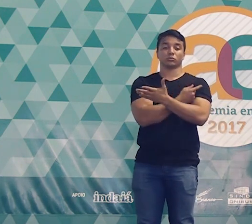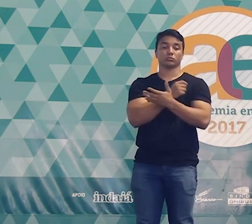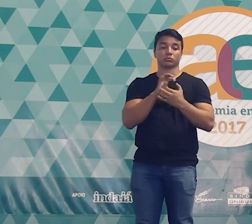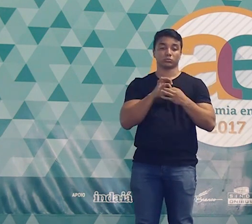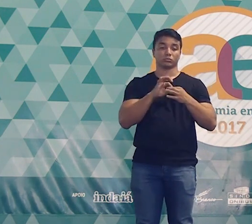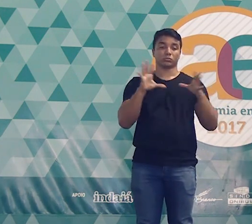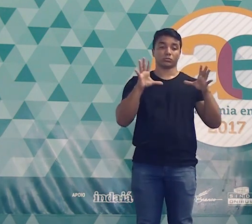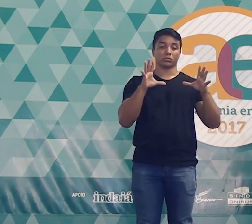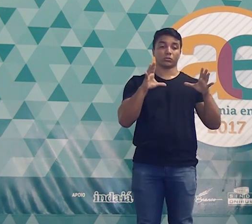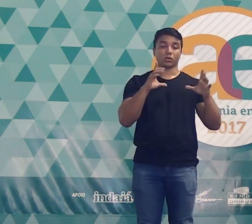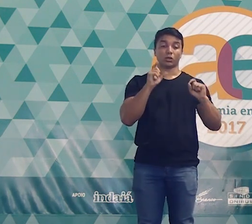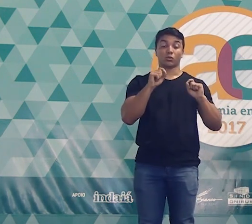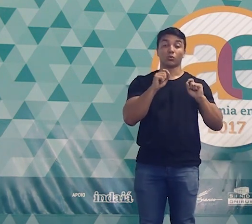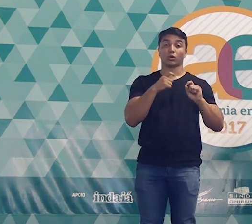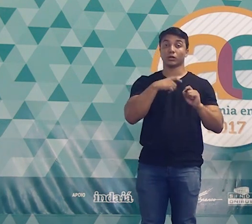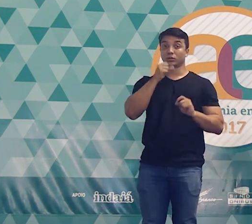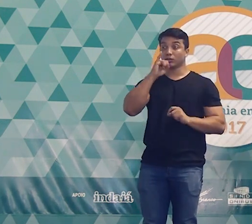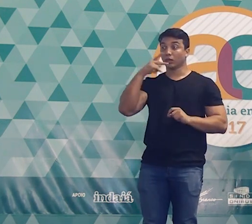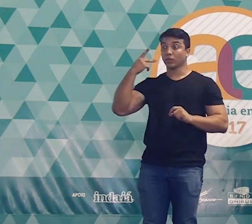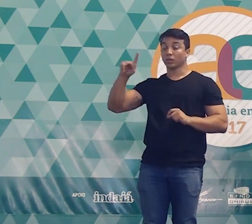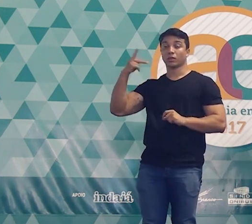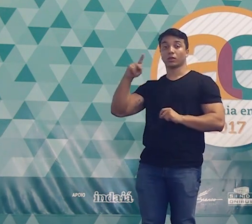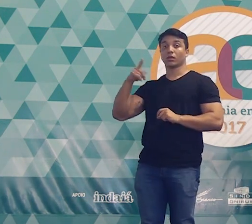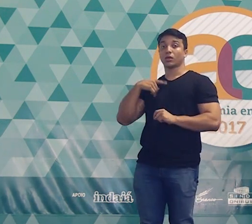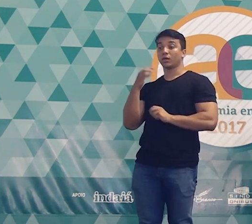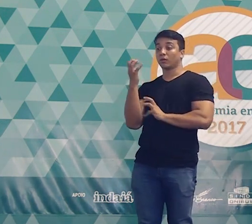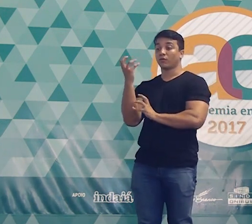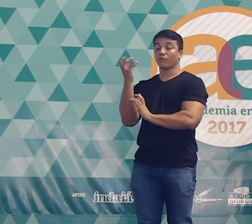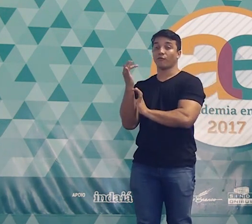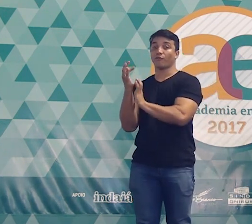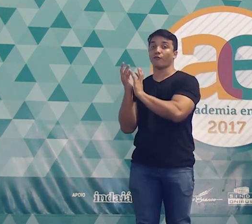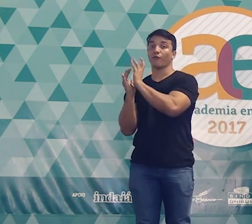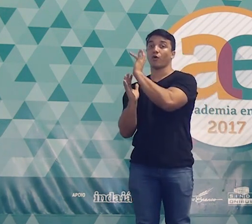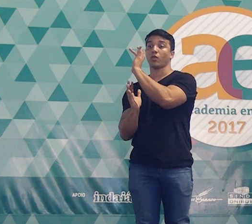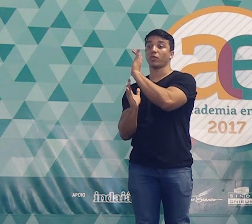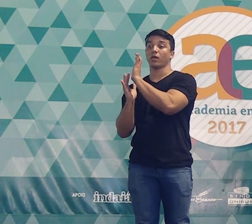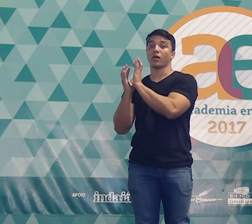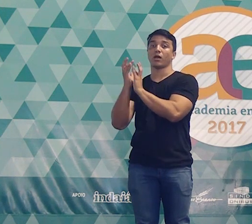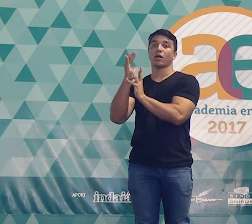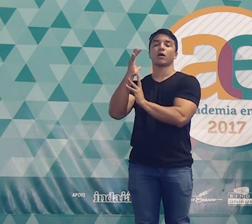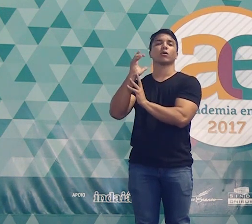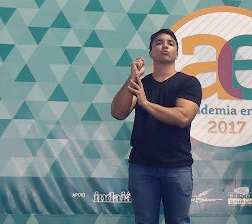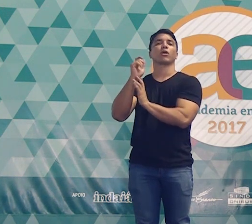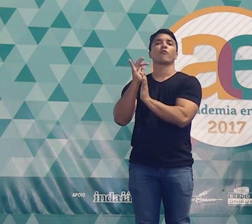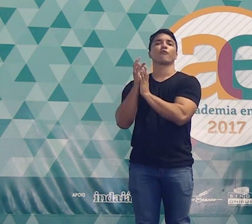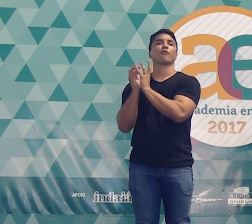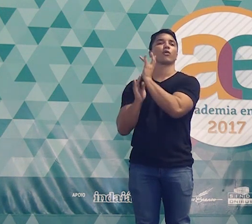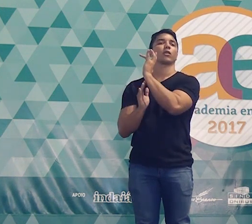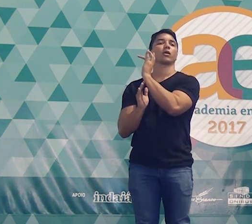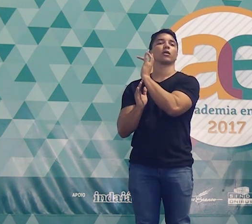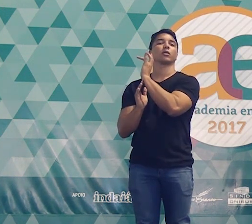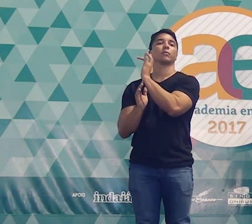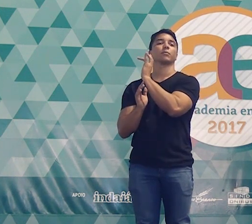certo? Apesar de sua fornalha, falou em fornalha, quem é?